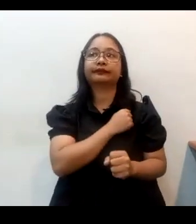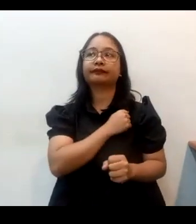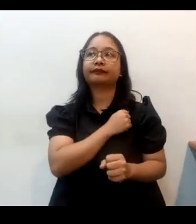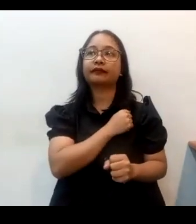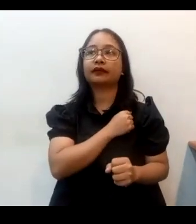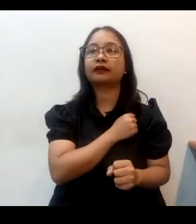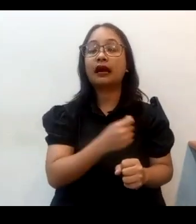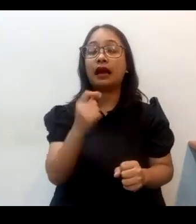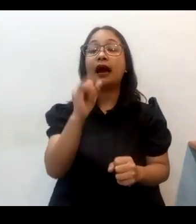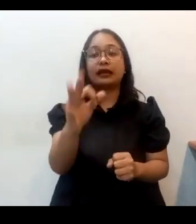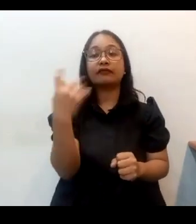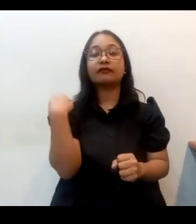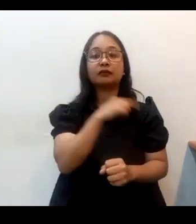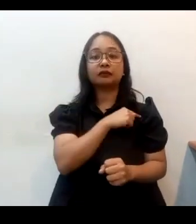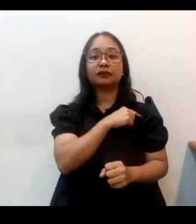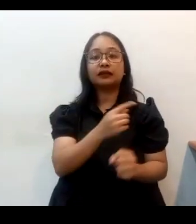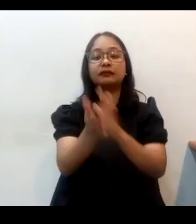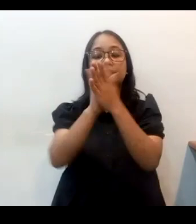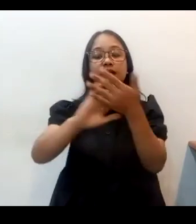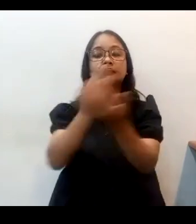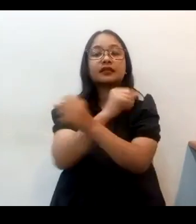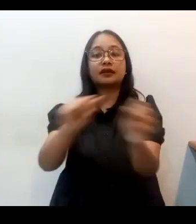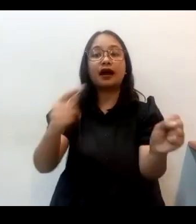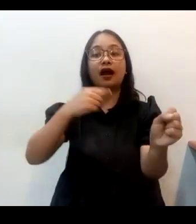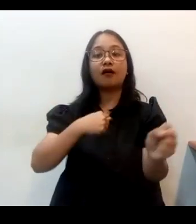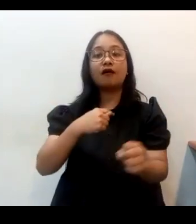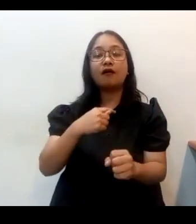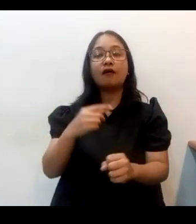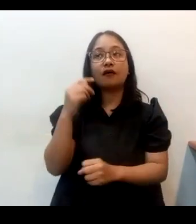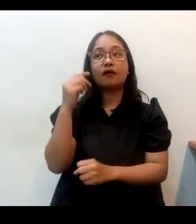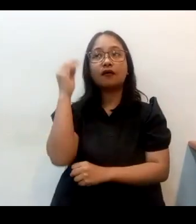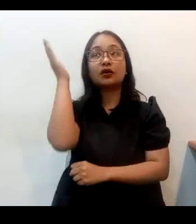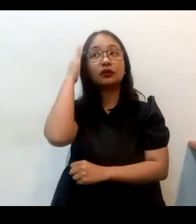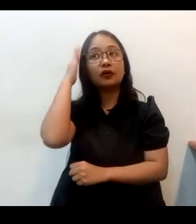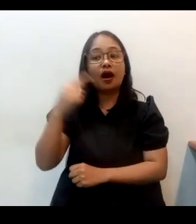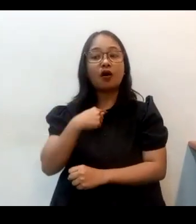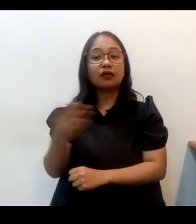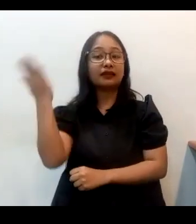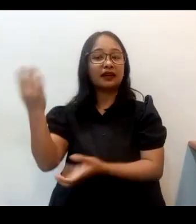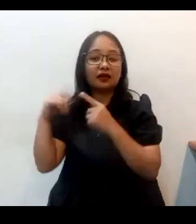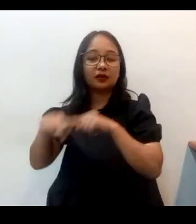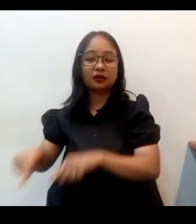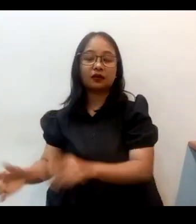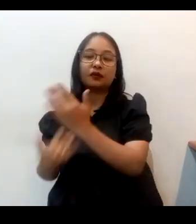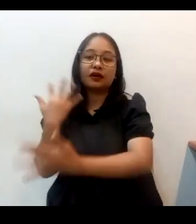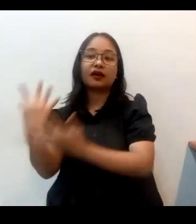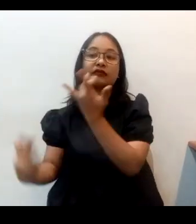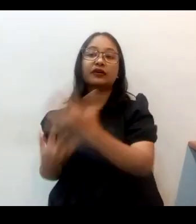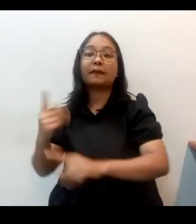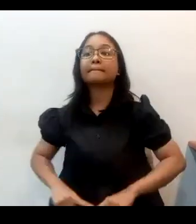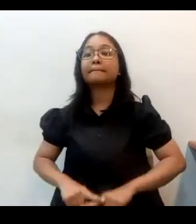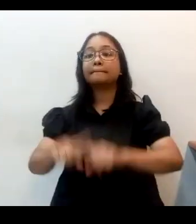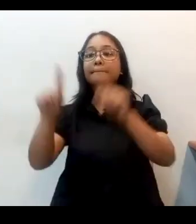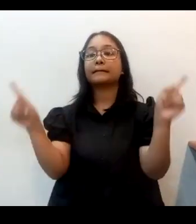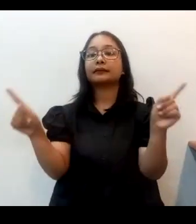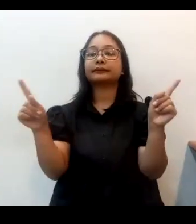naligtas, atin talagang mauunawaan na ako ay makasalanan. And we really realize Jesus saved me, not